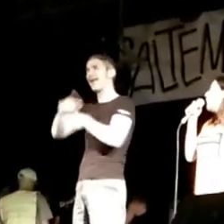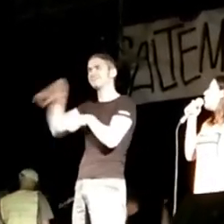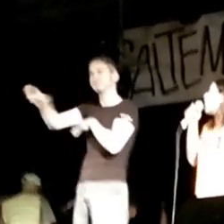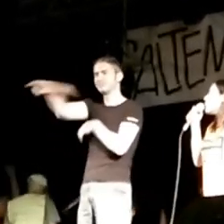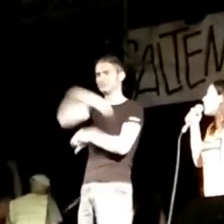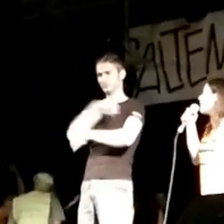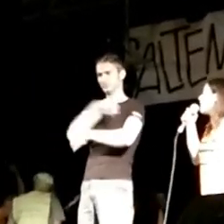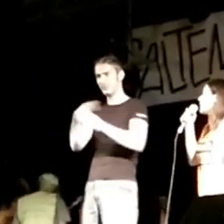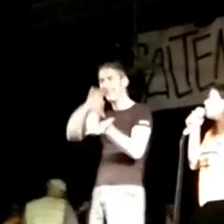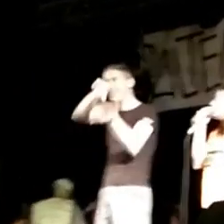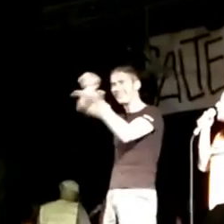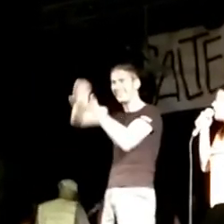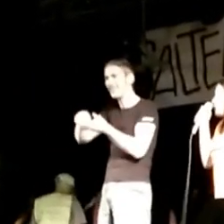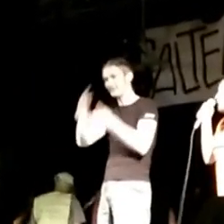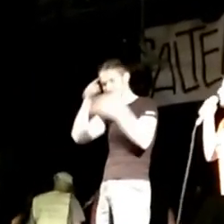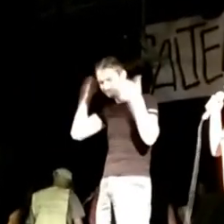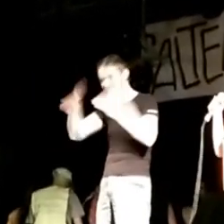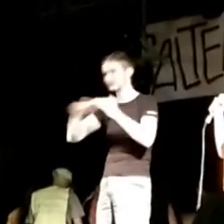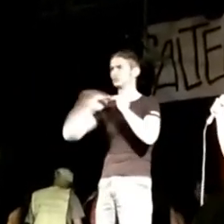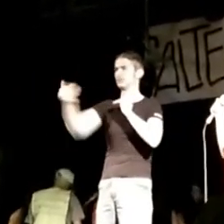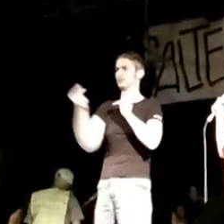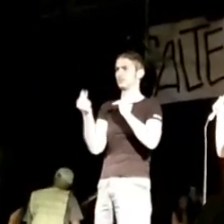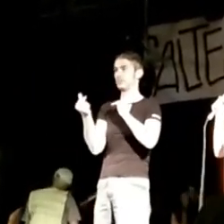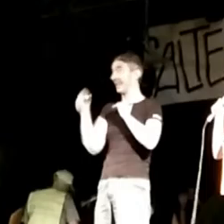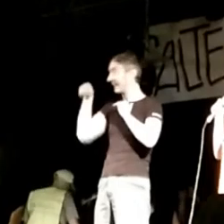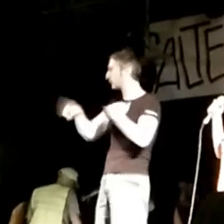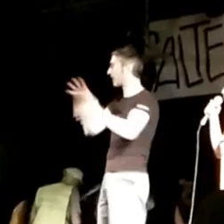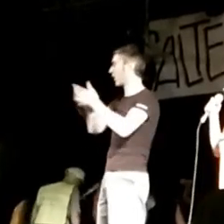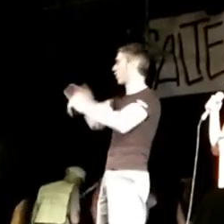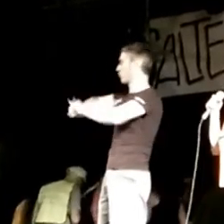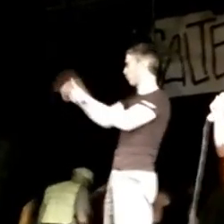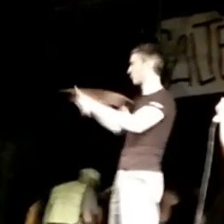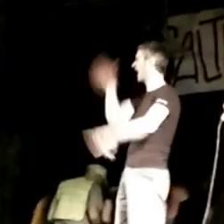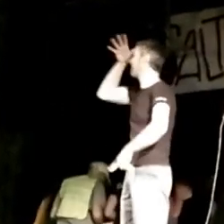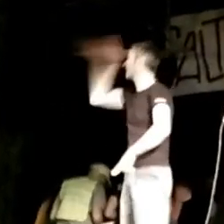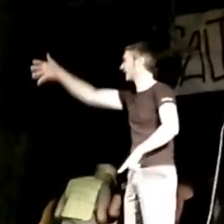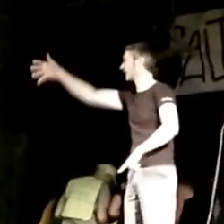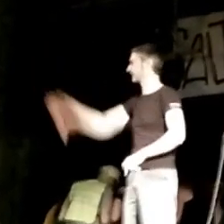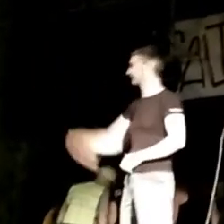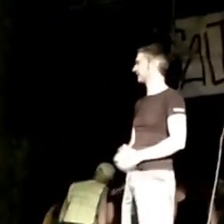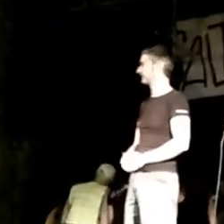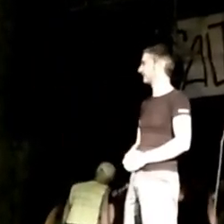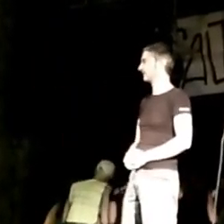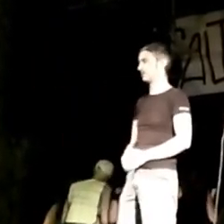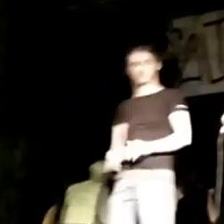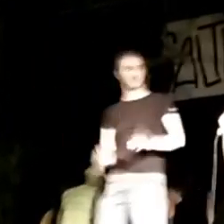calles. Una ciudad tiene que ser sostenible y esta no lo es. Estamos hartos. A ver, los